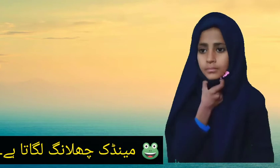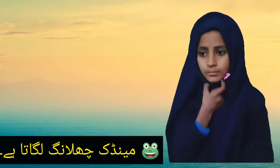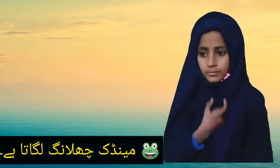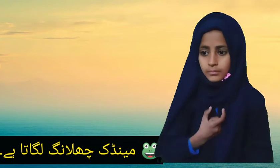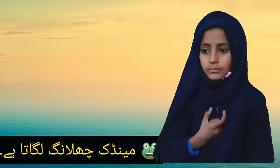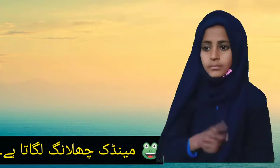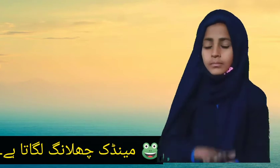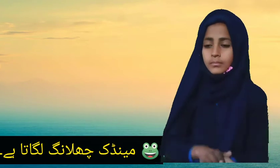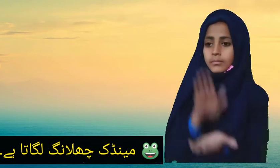मेंढक